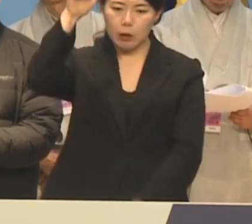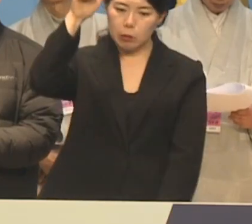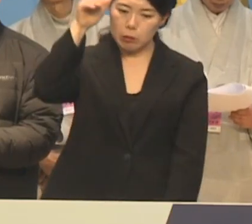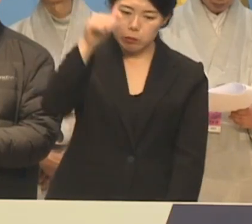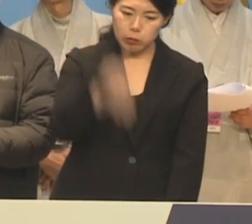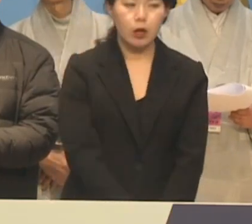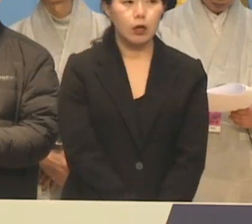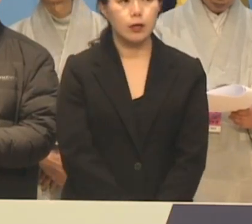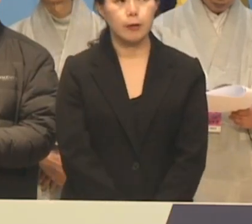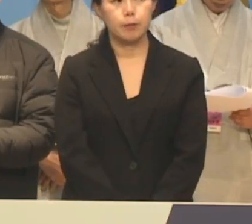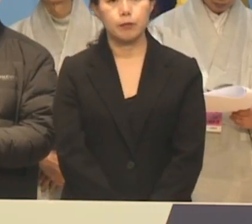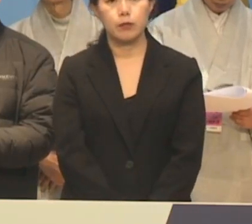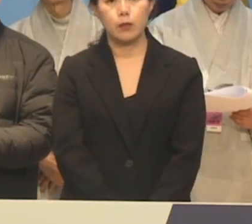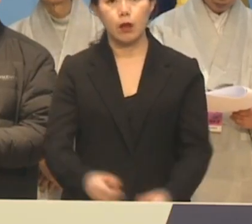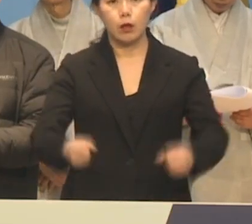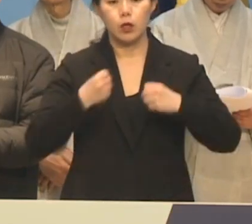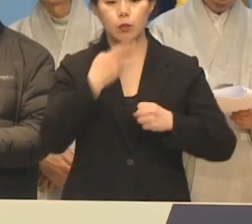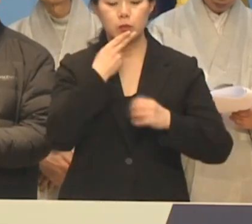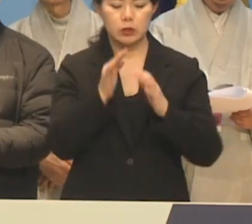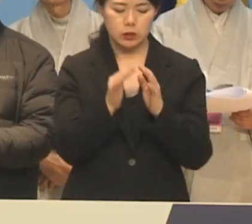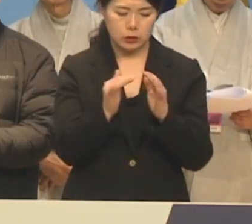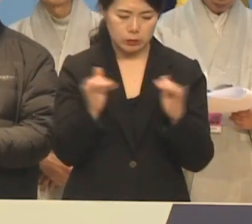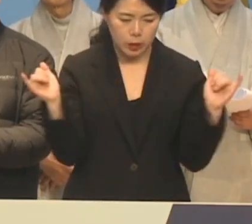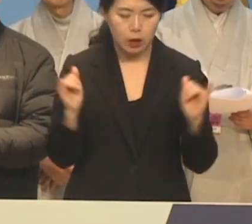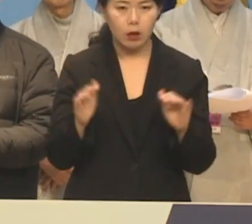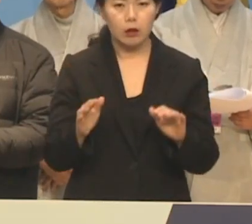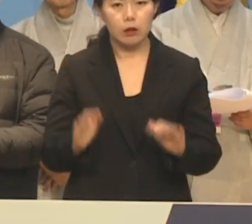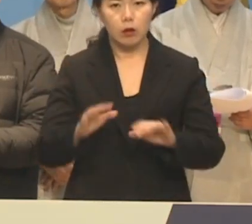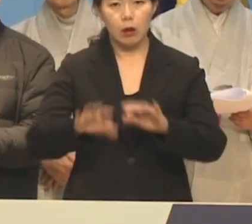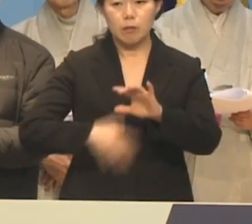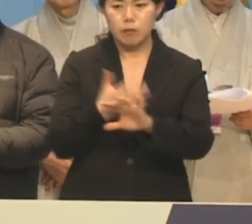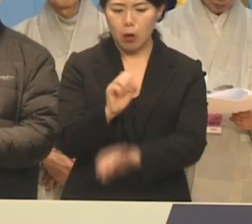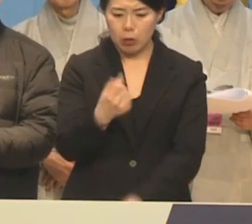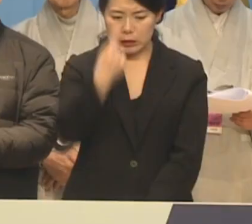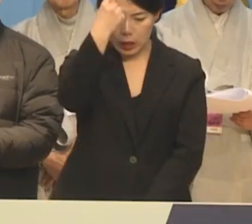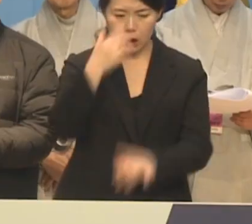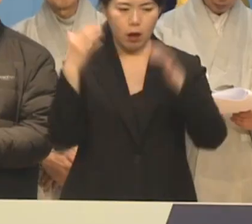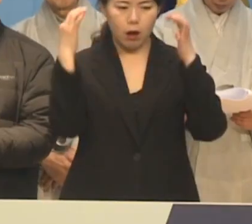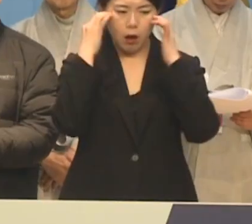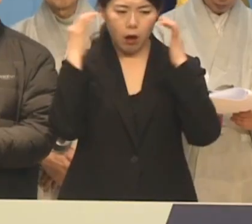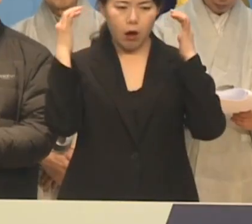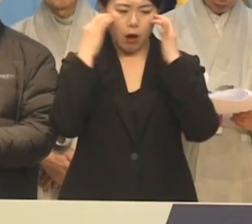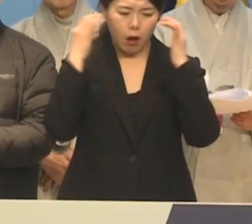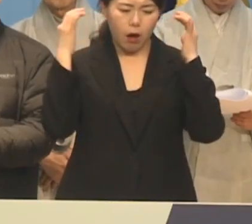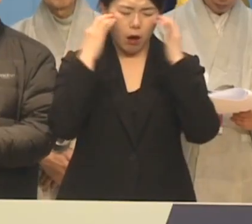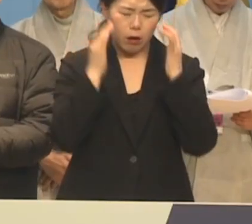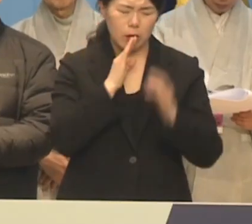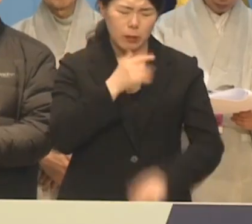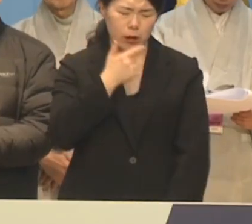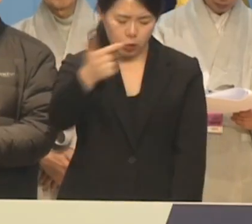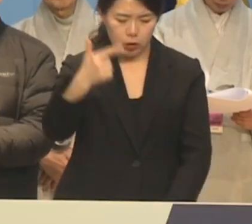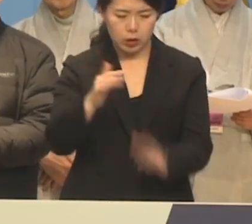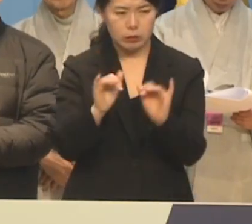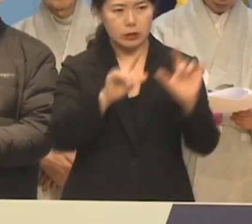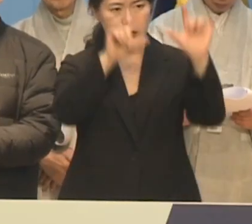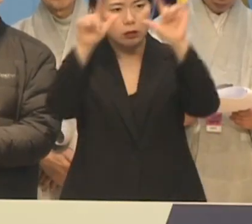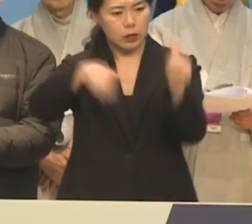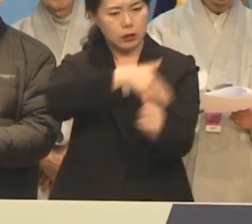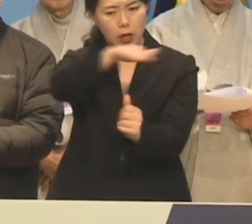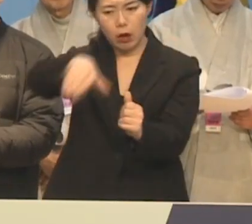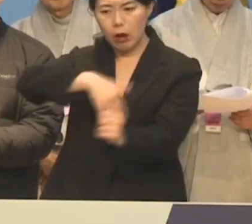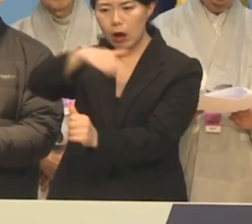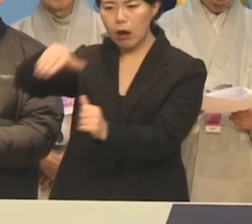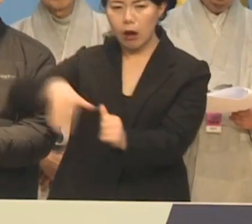직전입니다. 힘없는 시민들이 이 내란 사태로 인해 얼마나 고통을 겪고 있는지 민생의 현장을